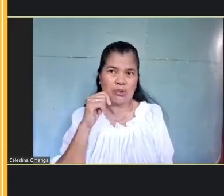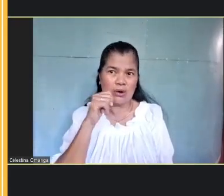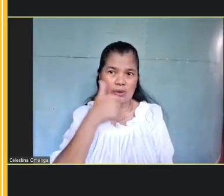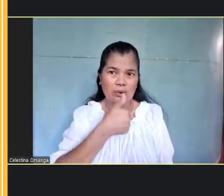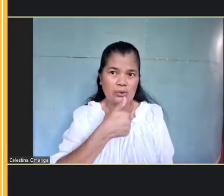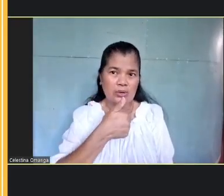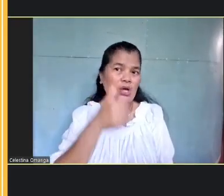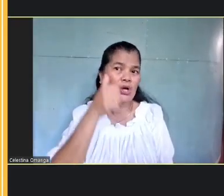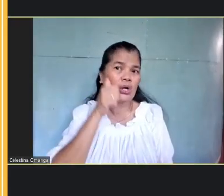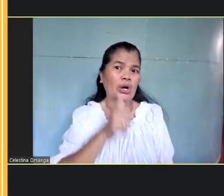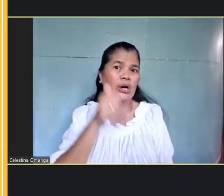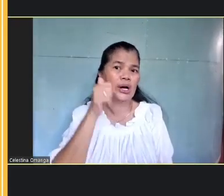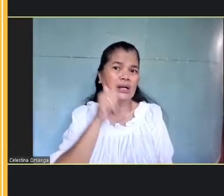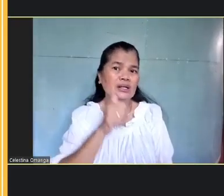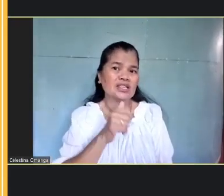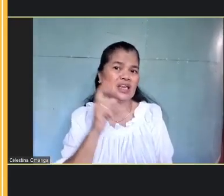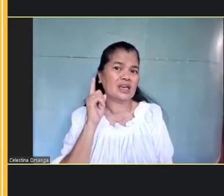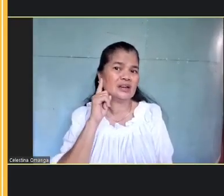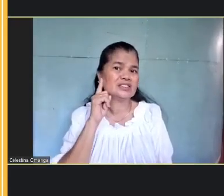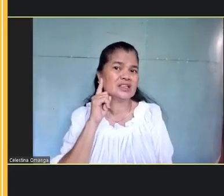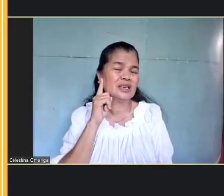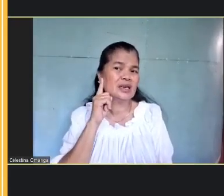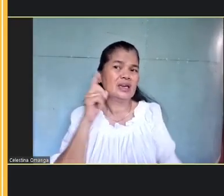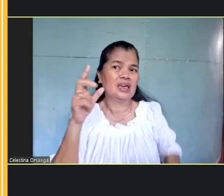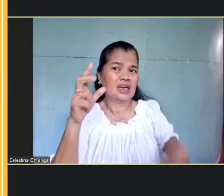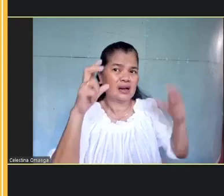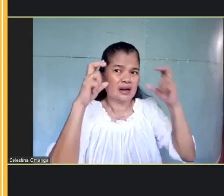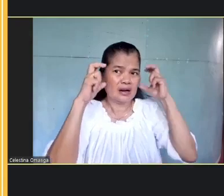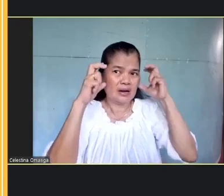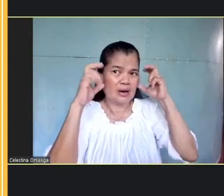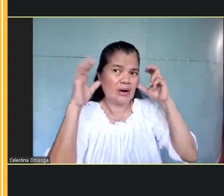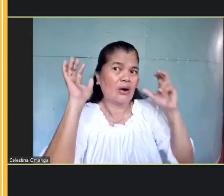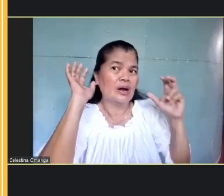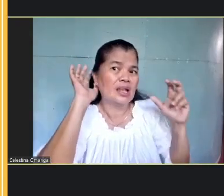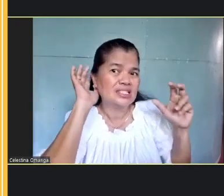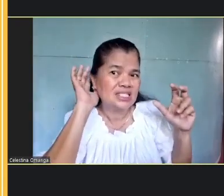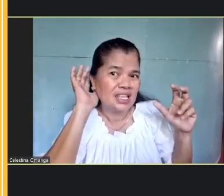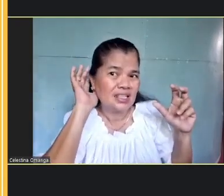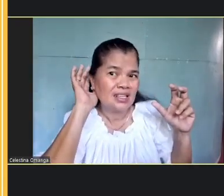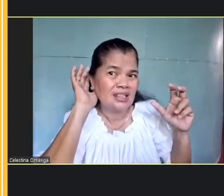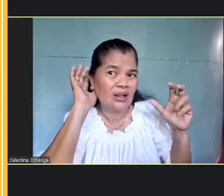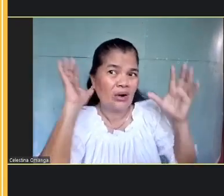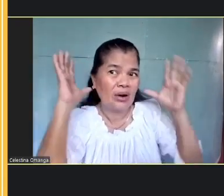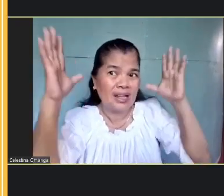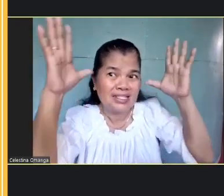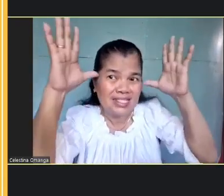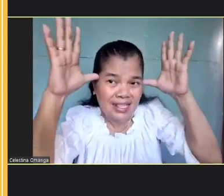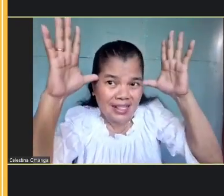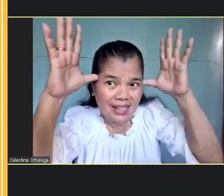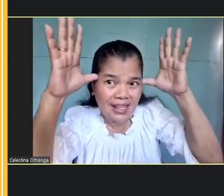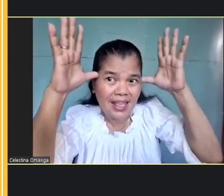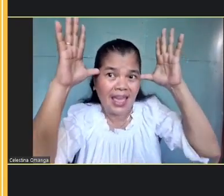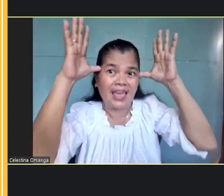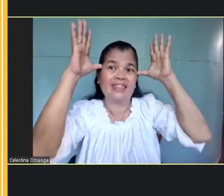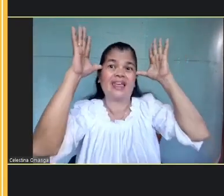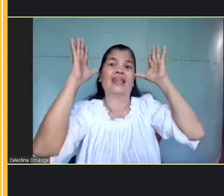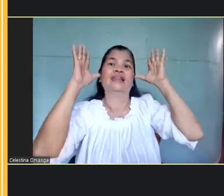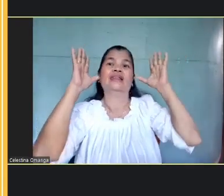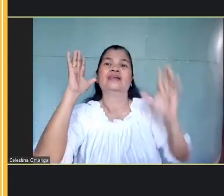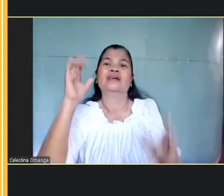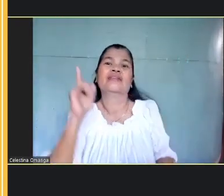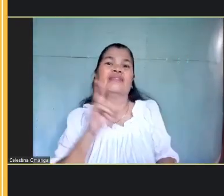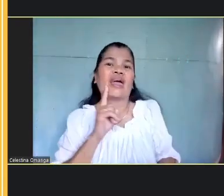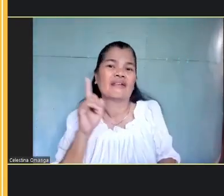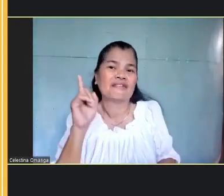cheeks, tomorrow. Girl, sa ears, hear, or listen, and